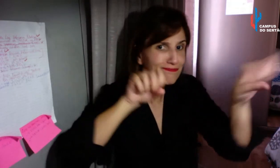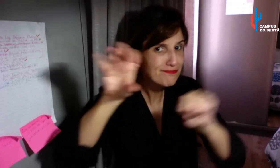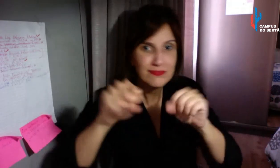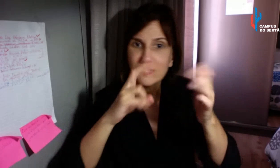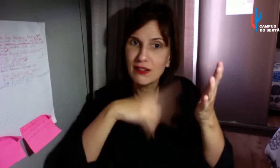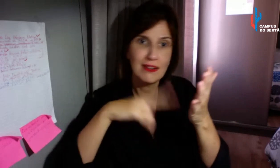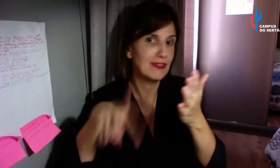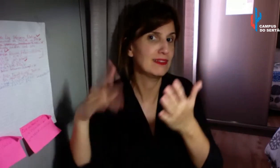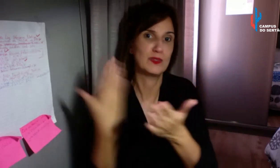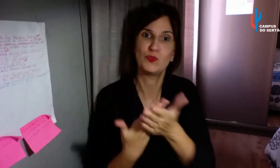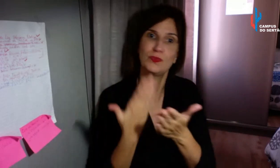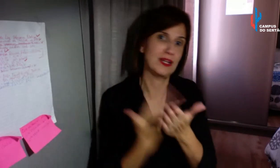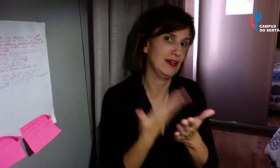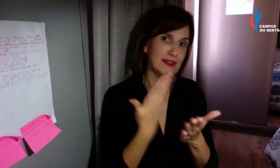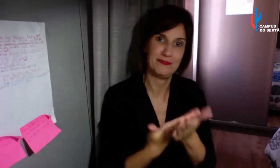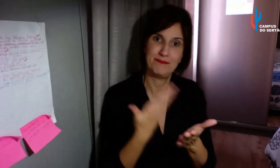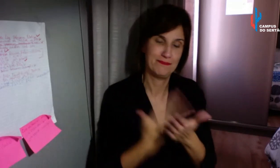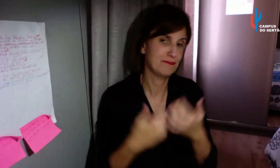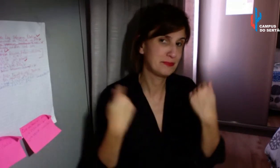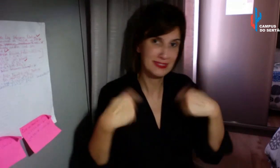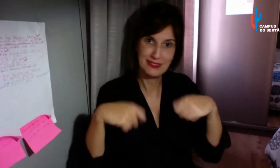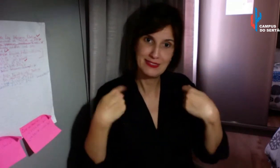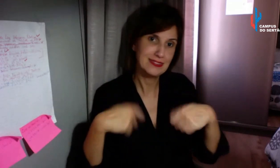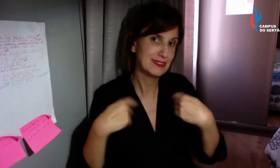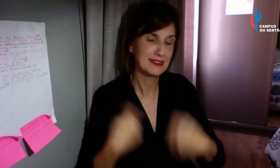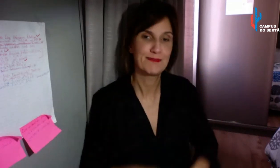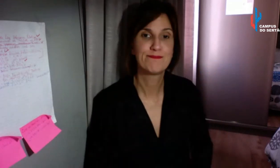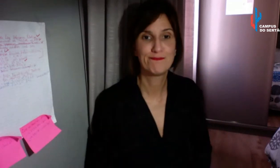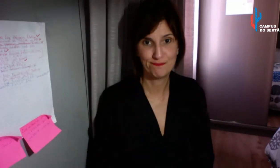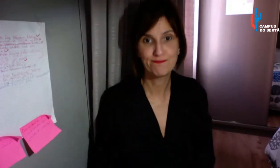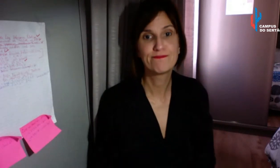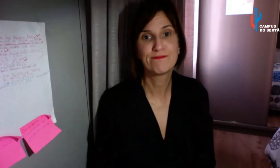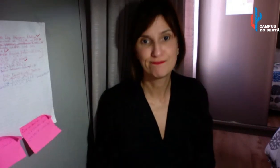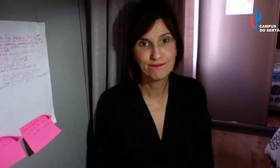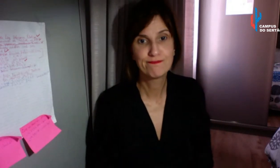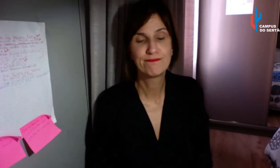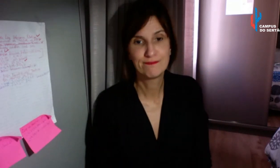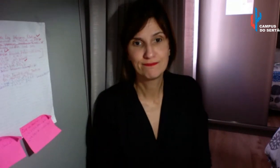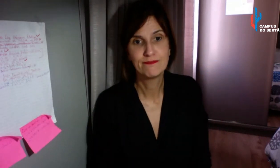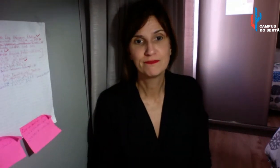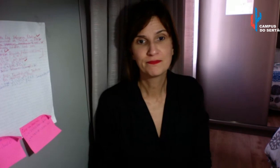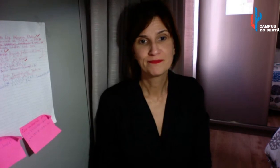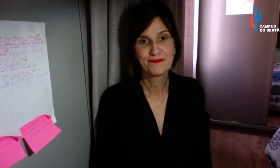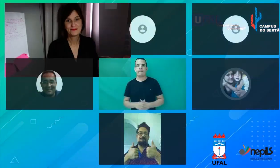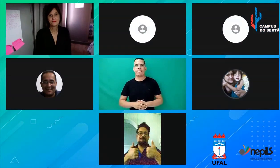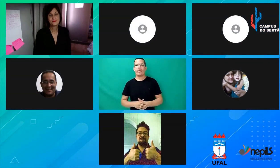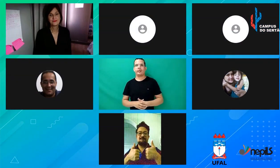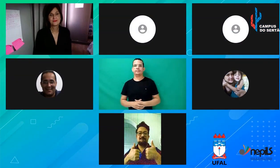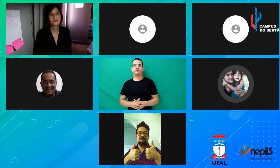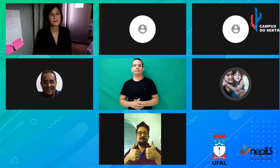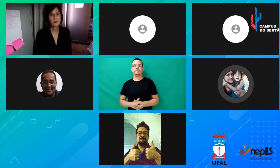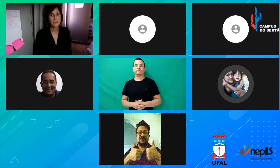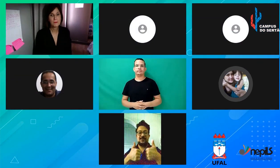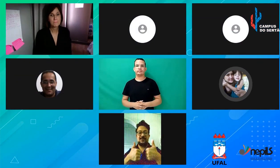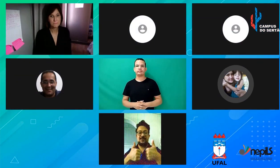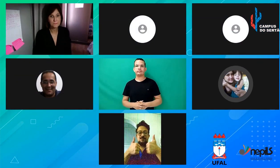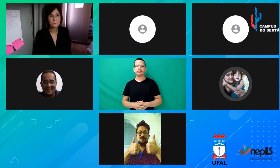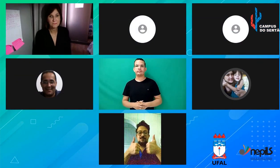nesse sentido. E é importante que a gente faça a leitura e o estudo de diferentes documentos, porque é algo,